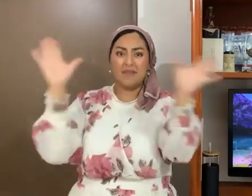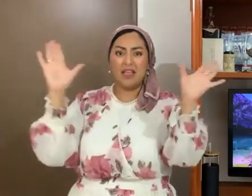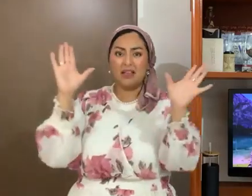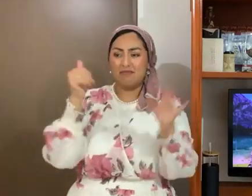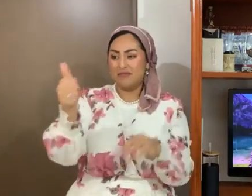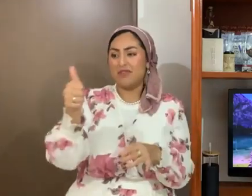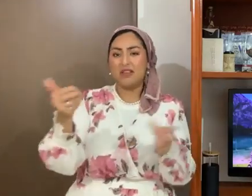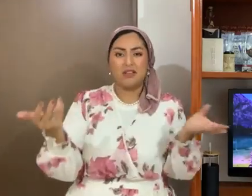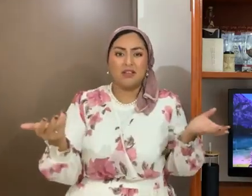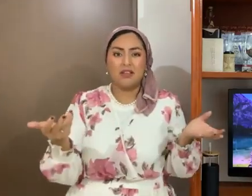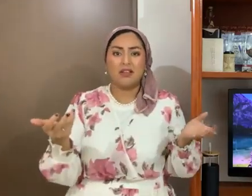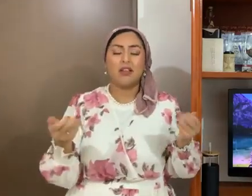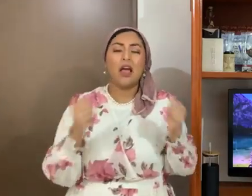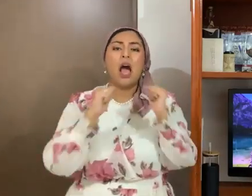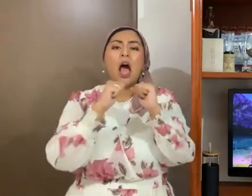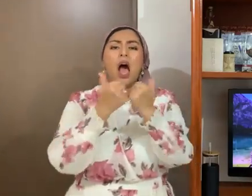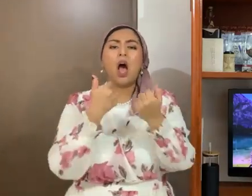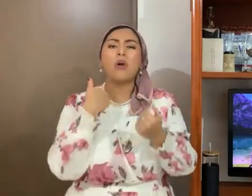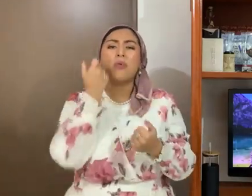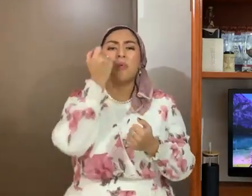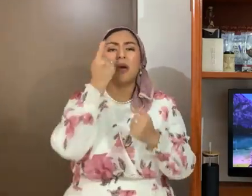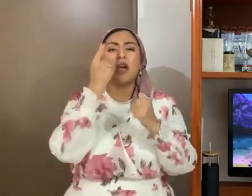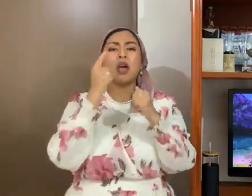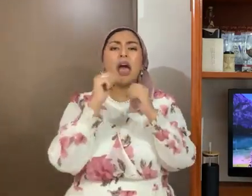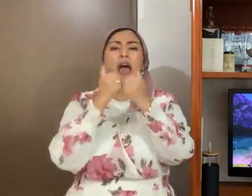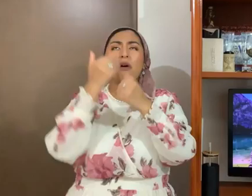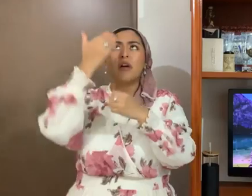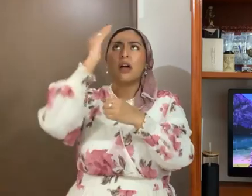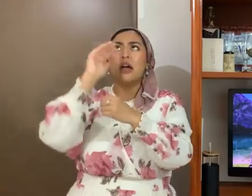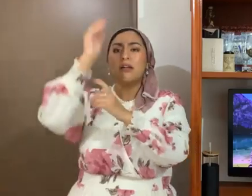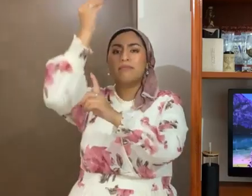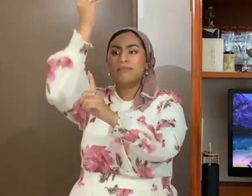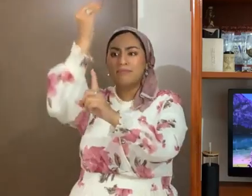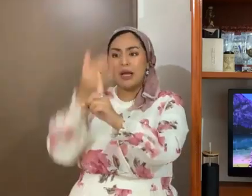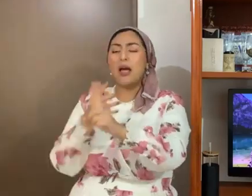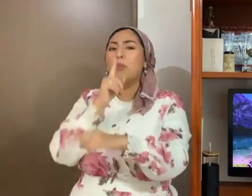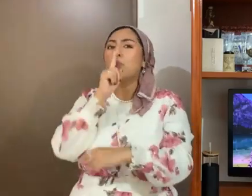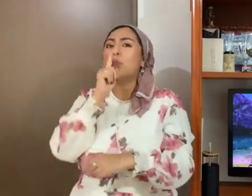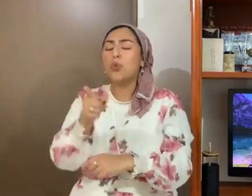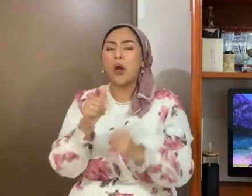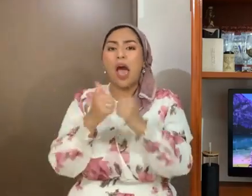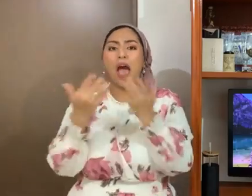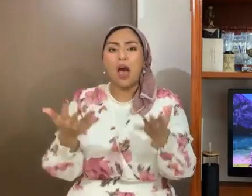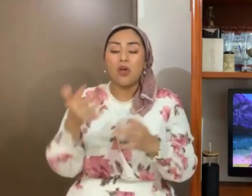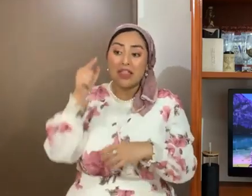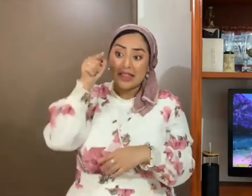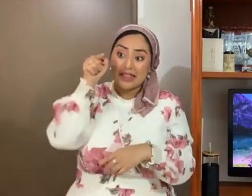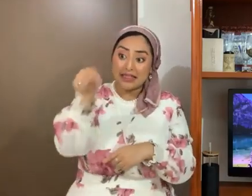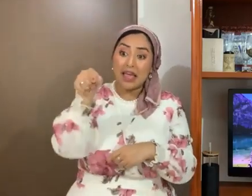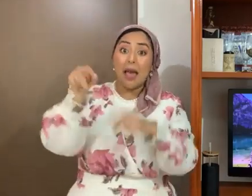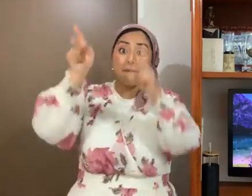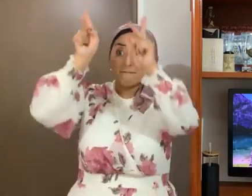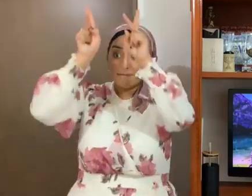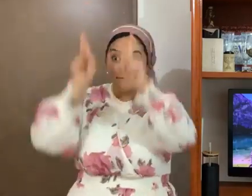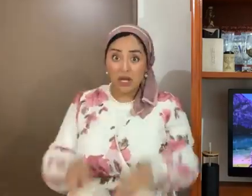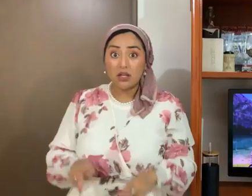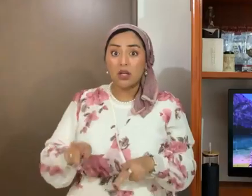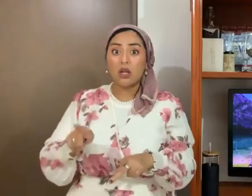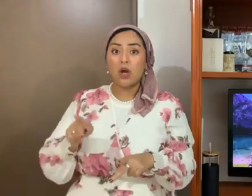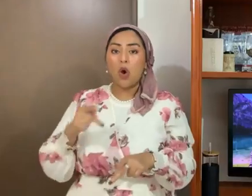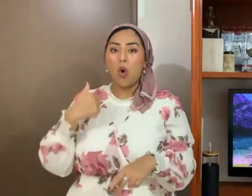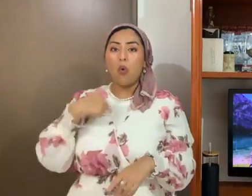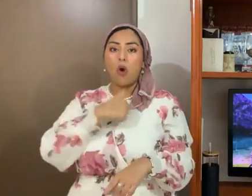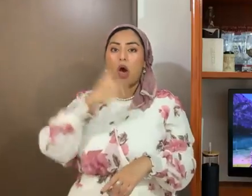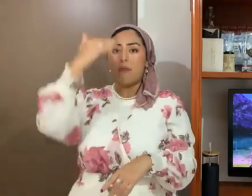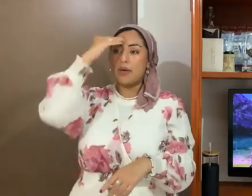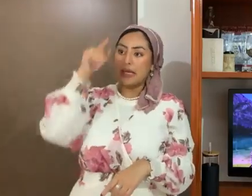los demás. ¿Cómo reconocer cuando alguien le habla a Dios, cuando alguien le habla a Yahweh? Porque esa persona está en